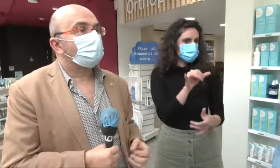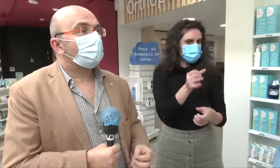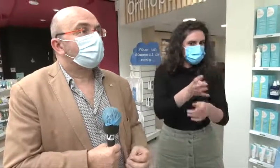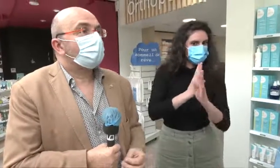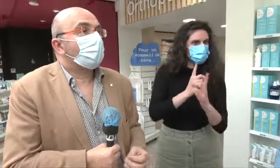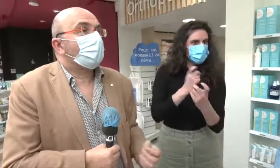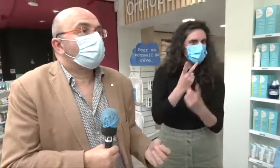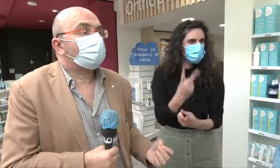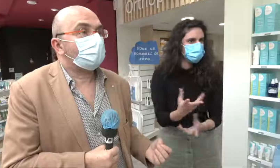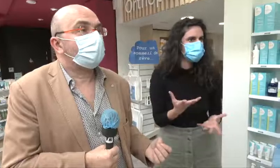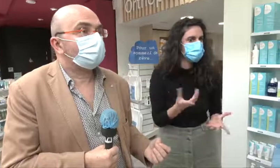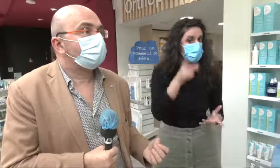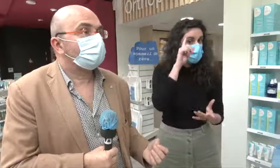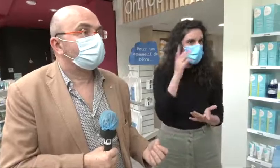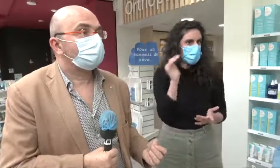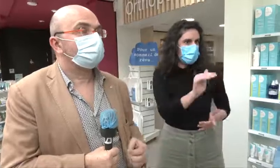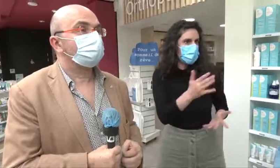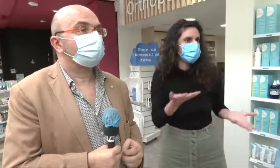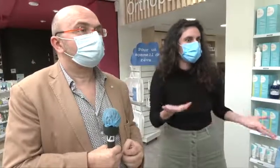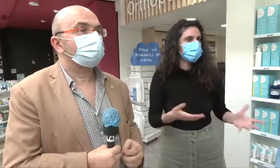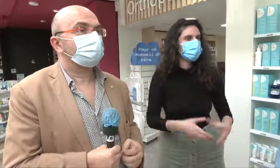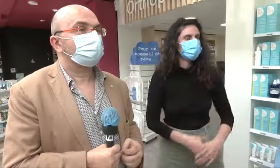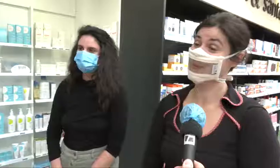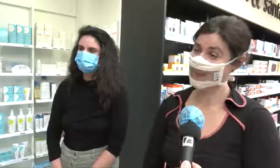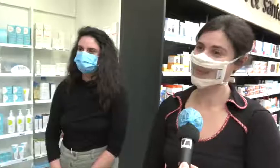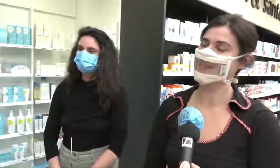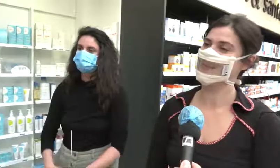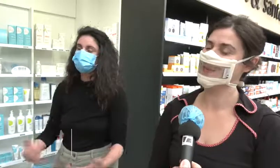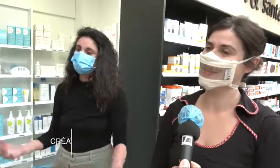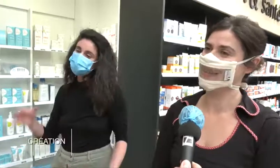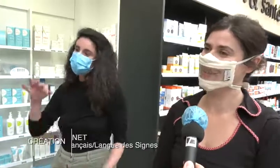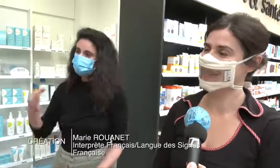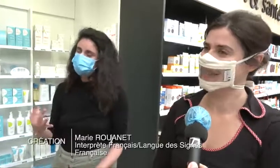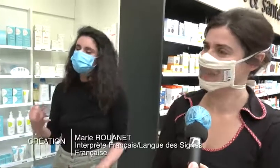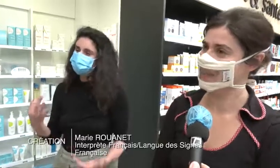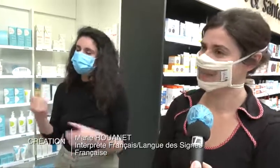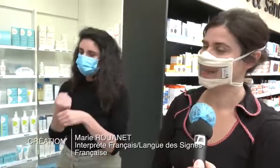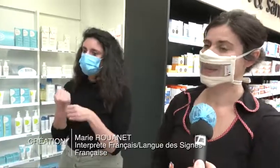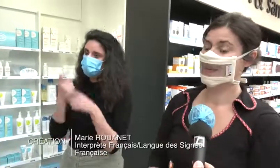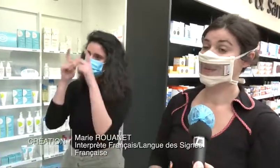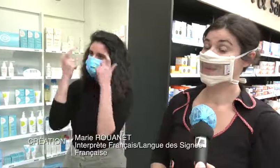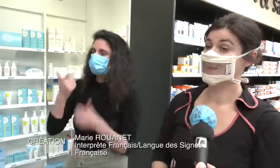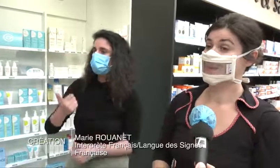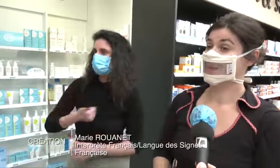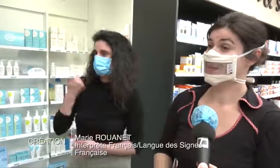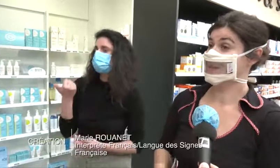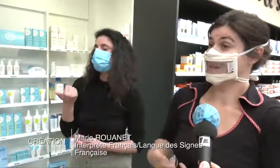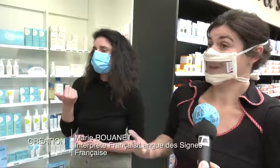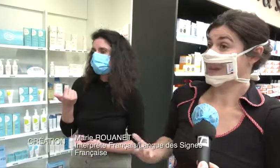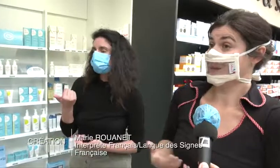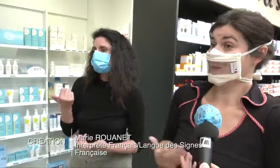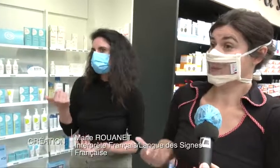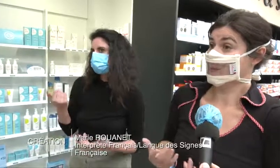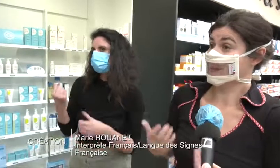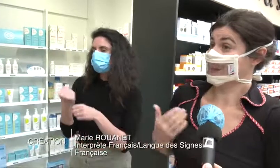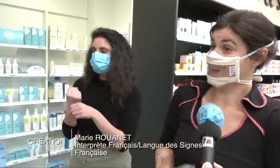et pourquoi font-ils appel à vous ? Donc, oui, effectivement, je travaille en tant qu'indépendante. Je travaille